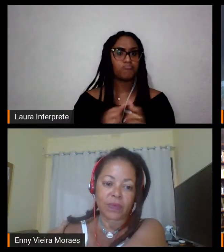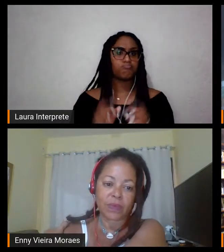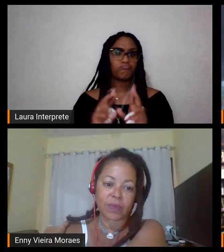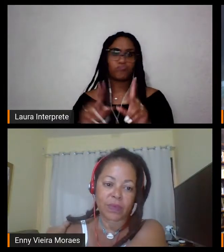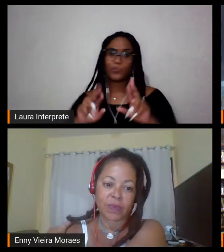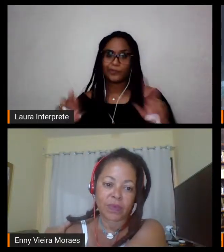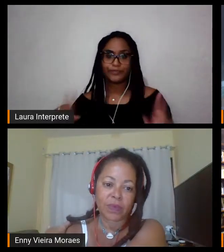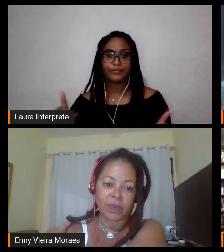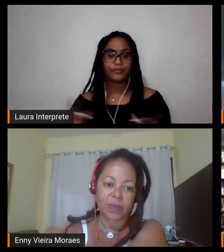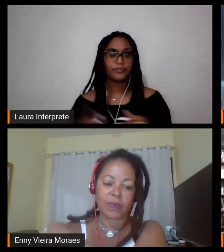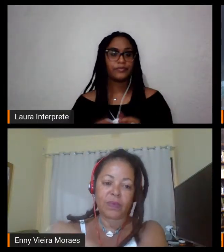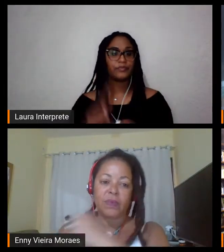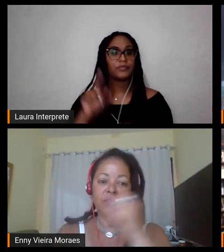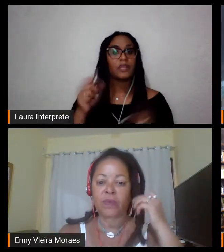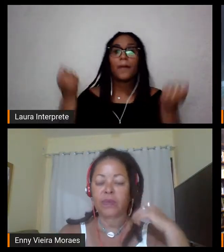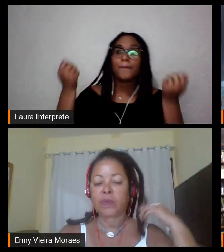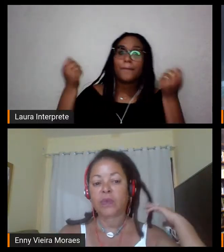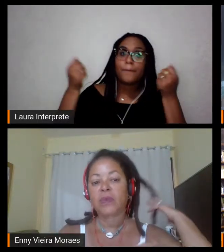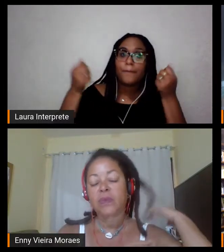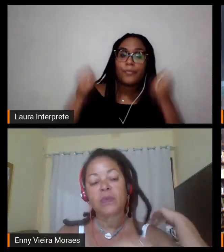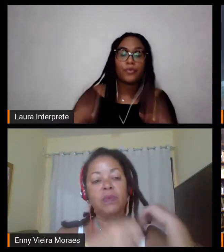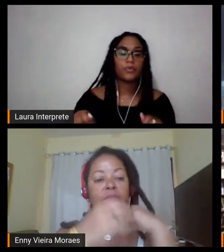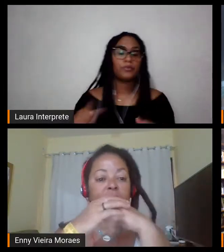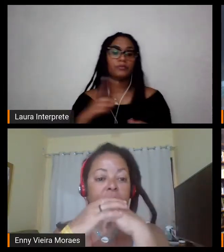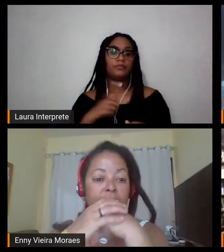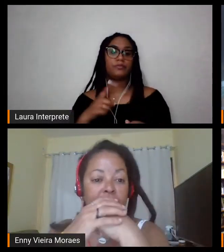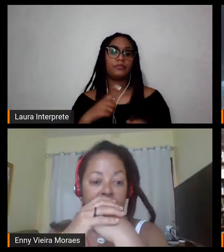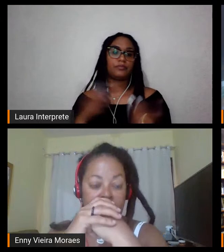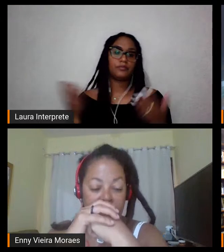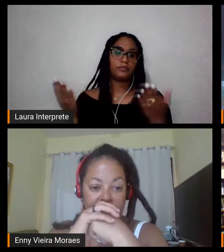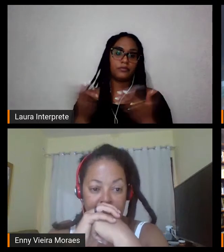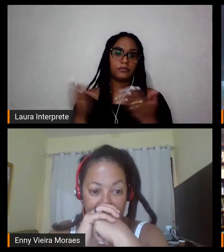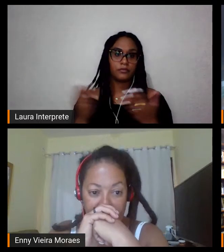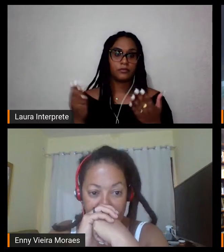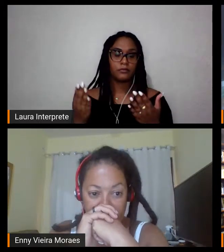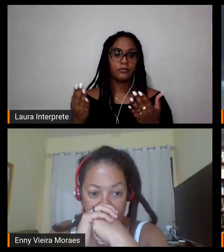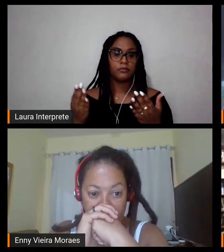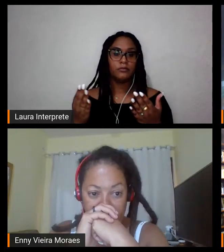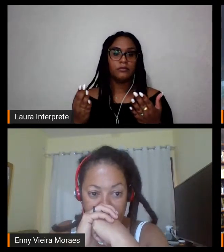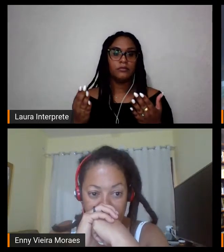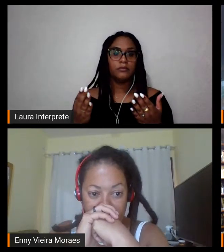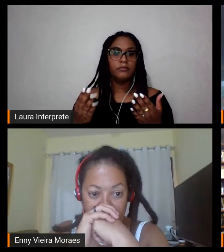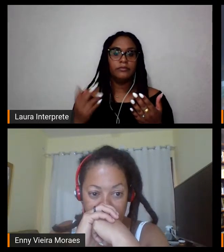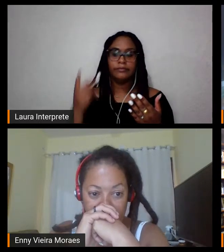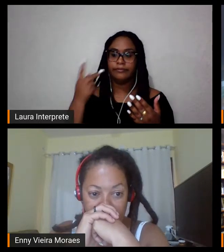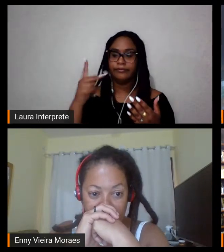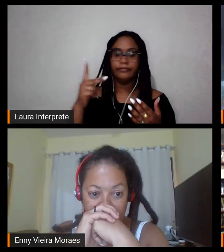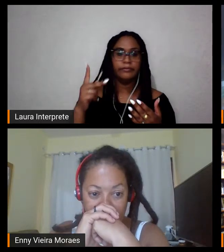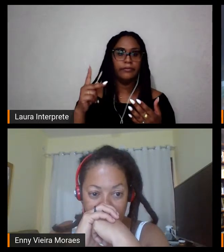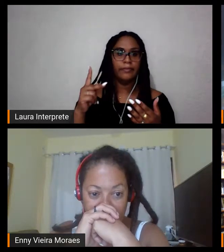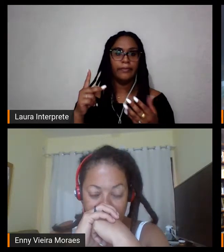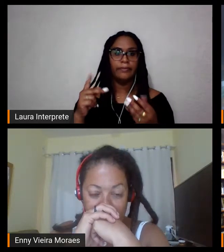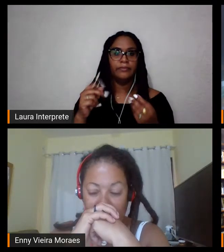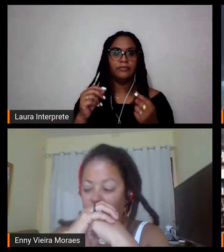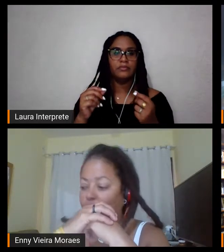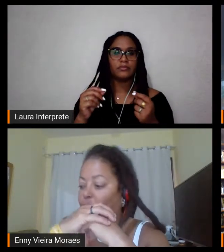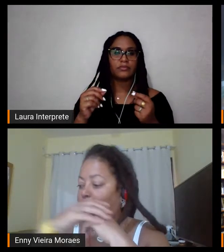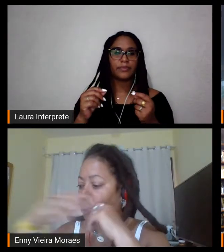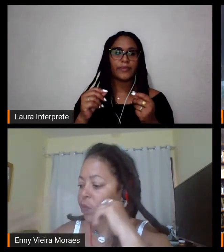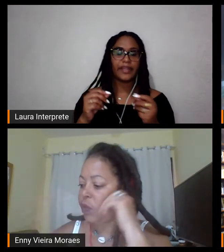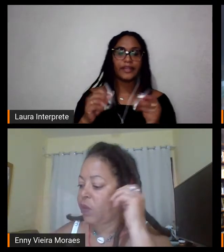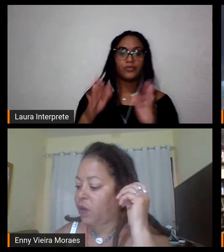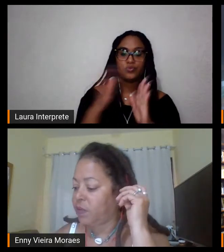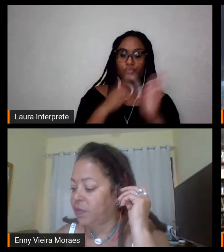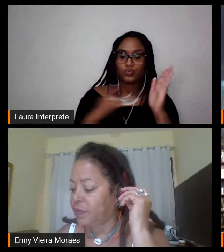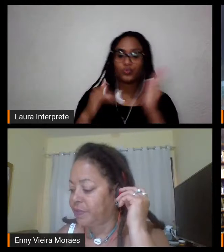é possível ter o atleta como um agente mobilizador. É possível ter as atletas como